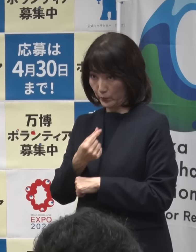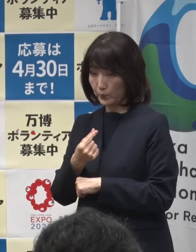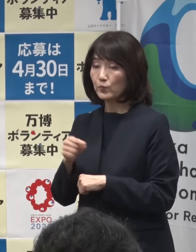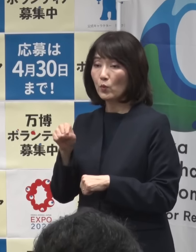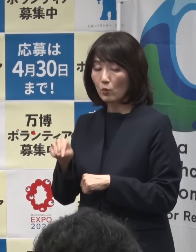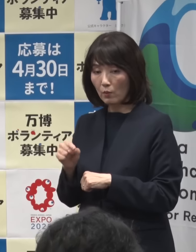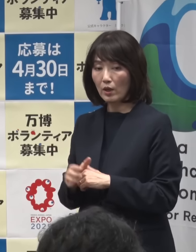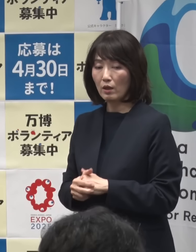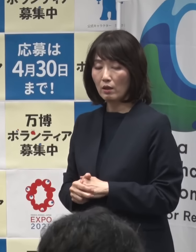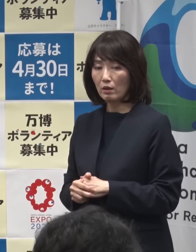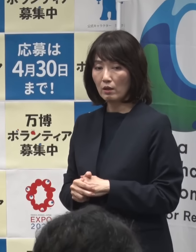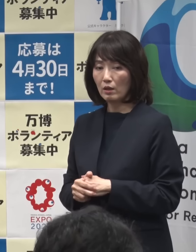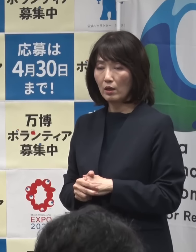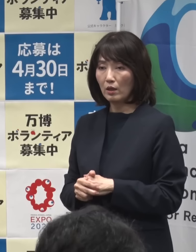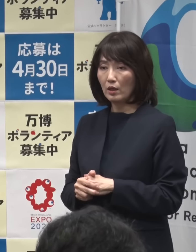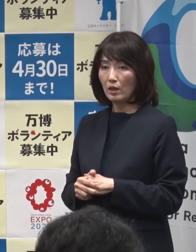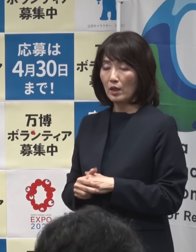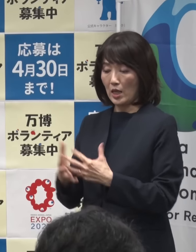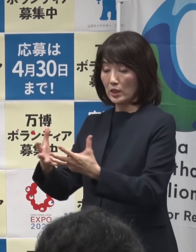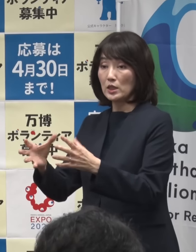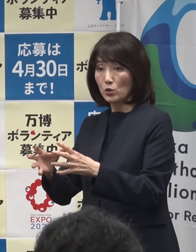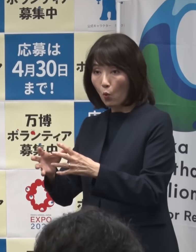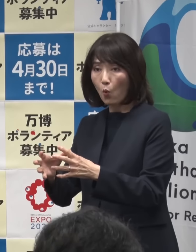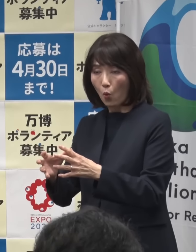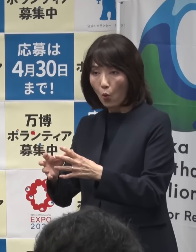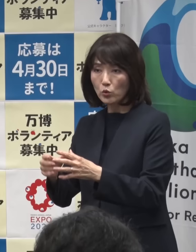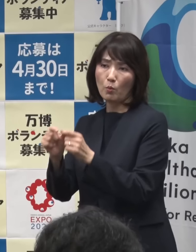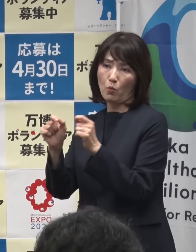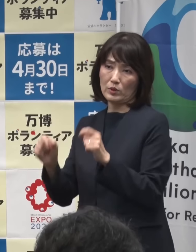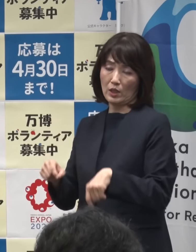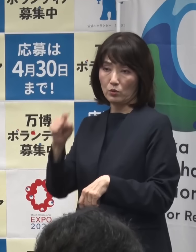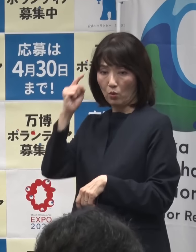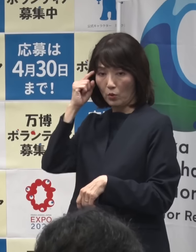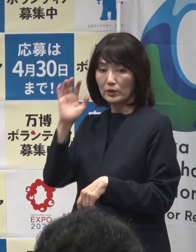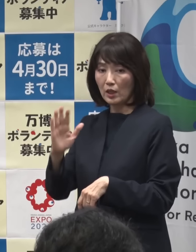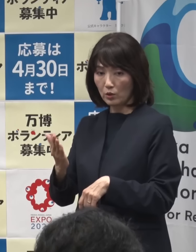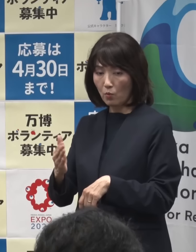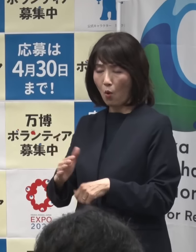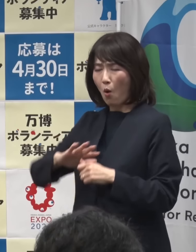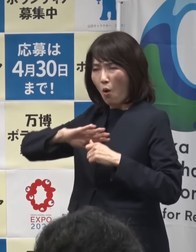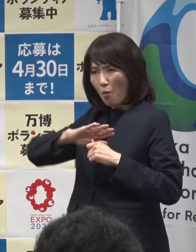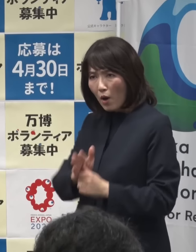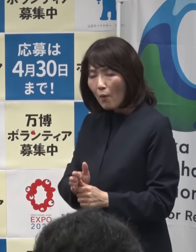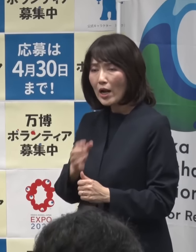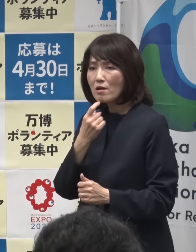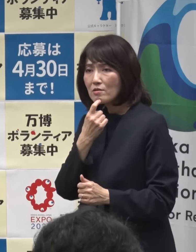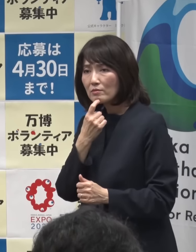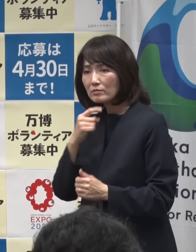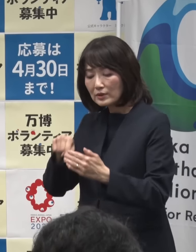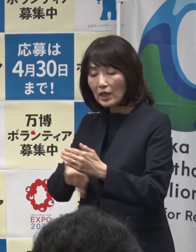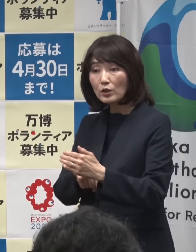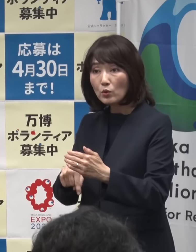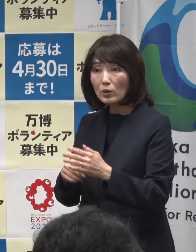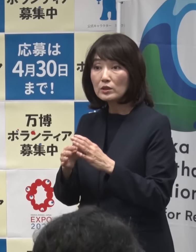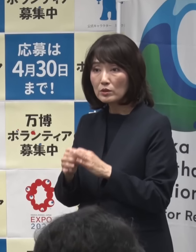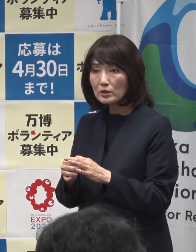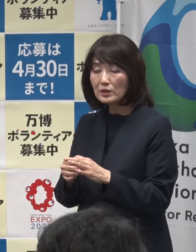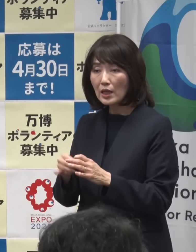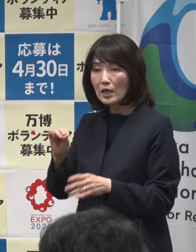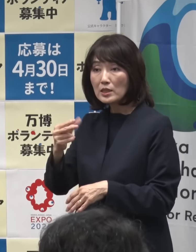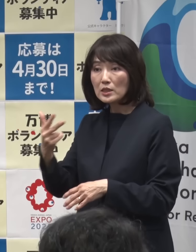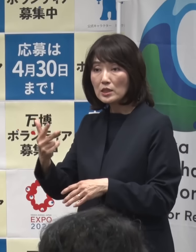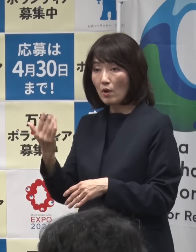の、機構の法人の問題ではあるんですが、このパワハラ疑惑の内容については知事は報告をも